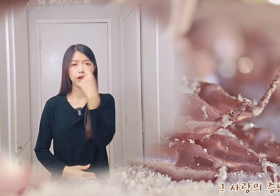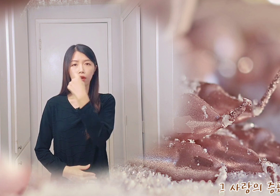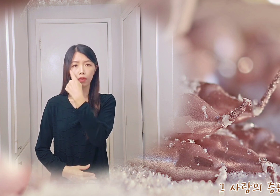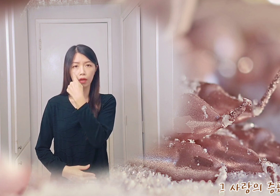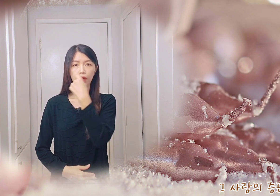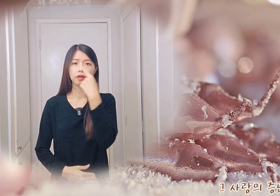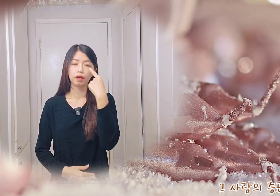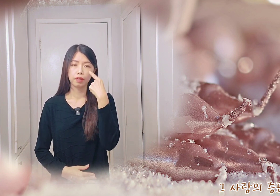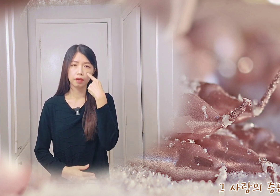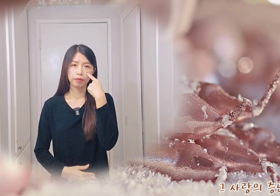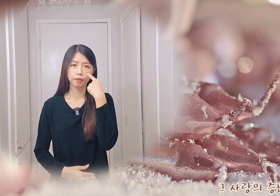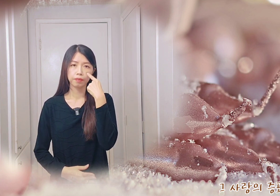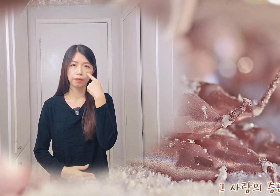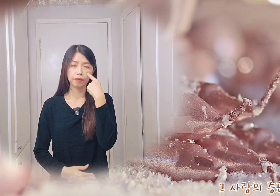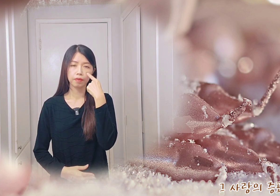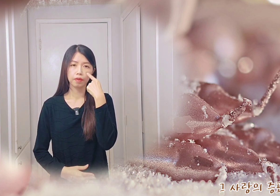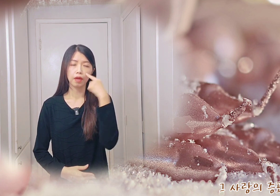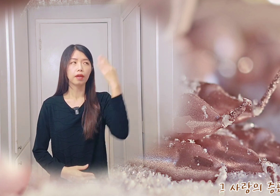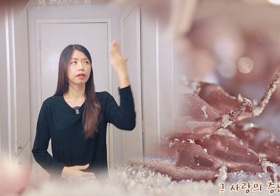해주셔도 돼요.